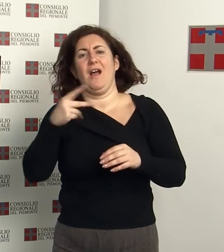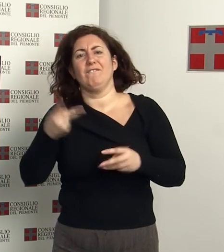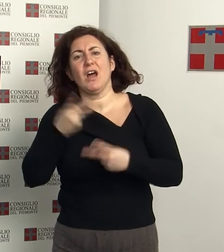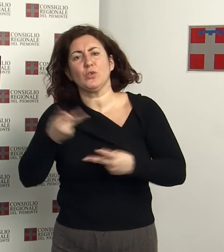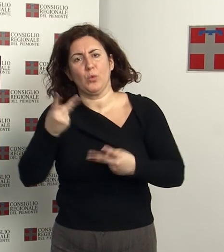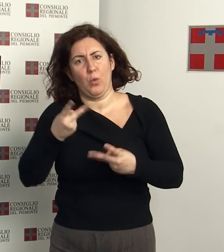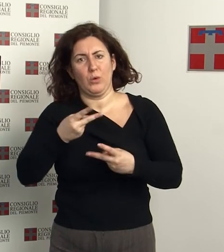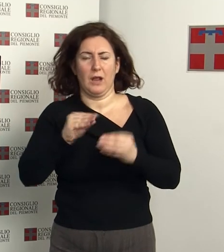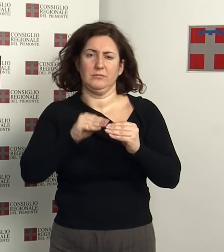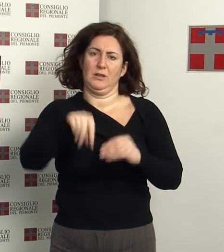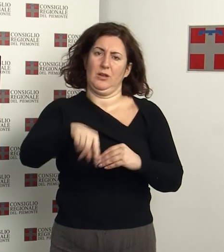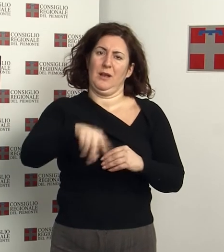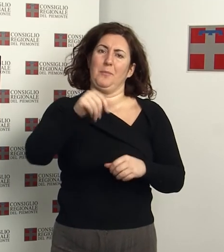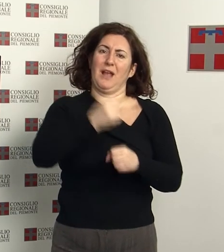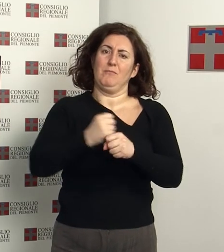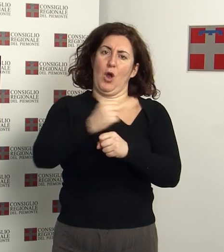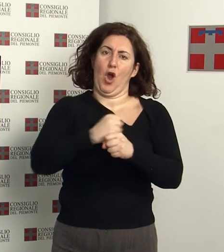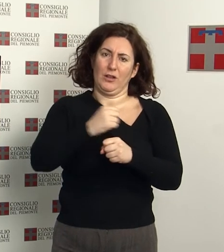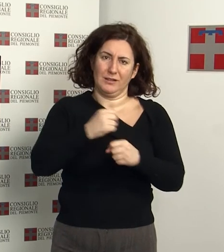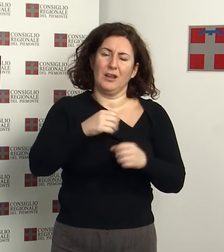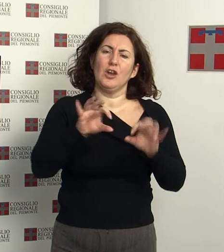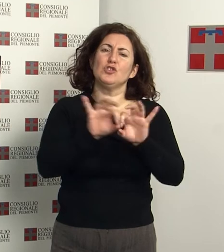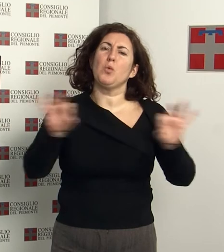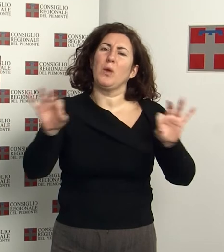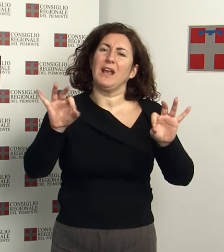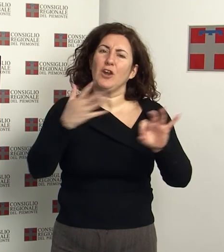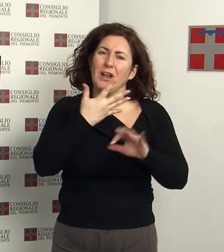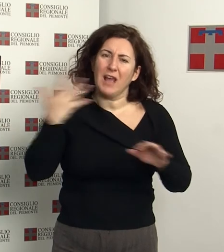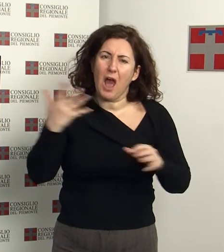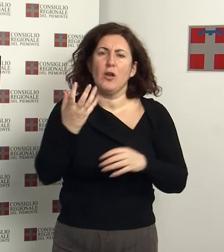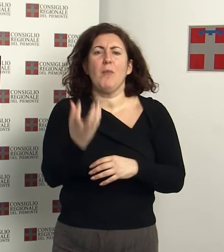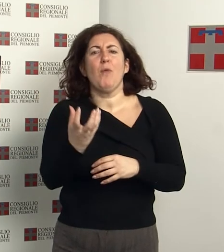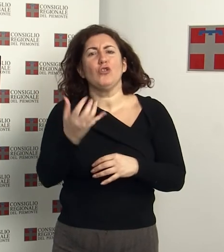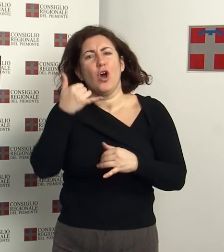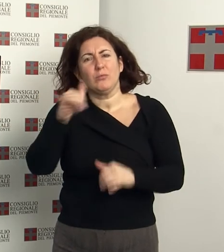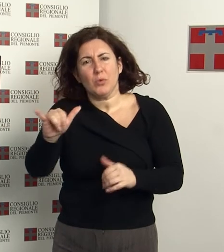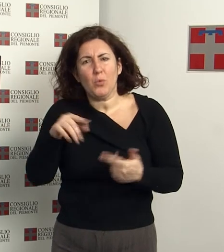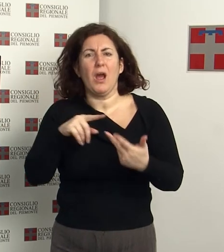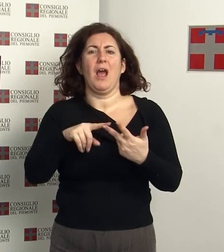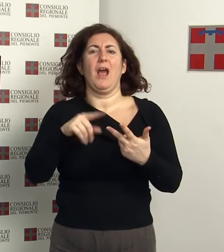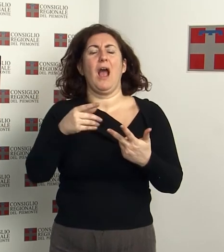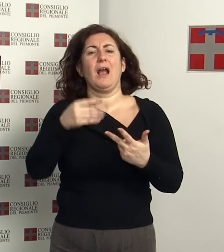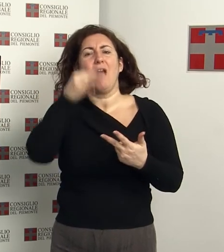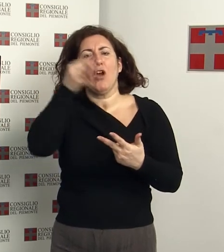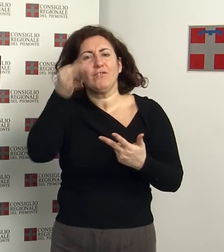zucchino chiaro cussotto pomodoro cuore di bue tumatica cavolfiore col if you're pesca nettarina persi